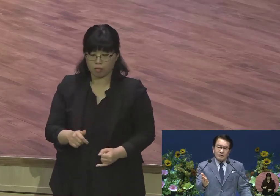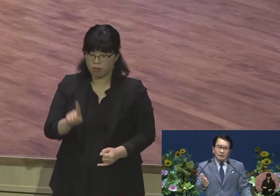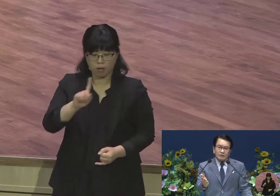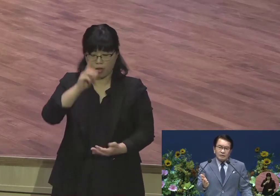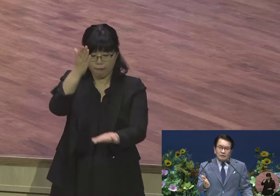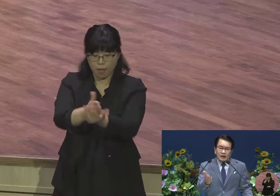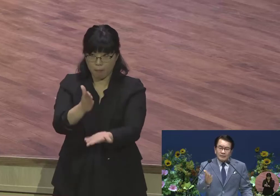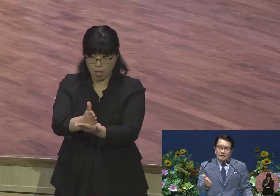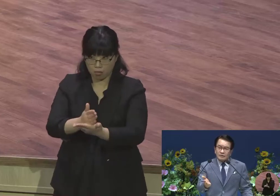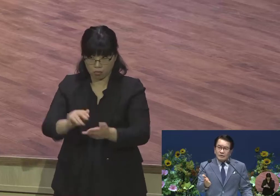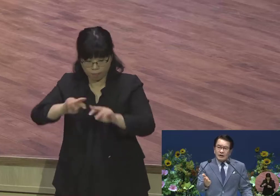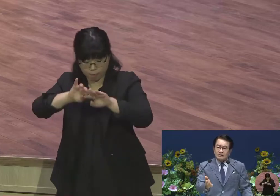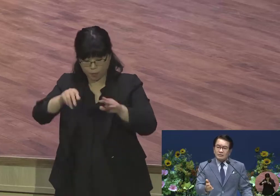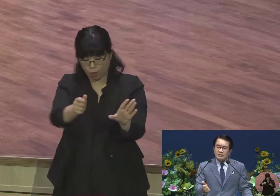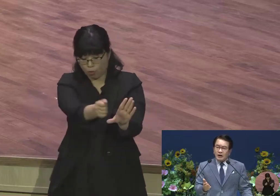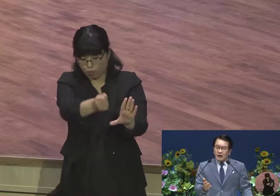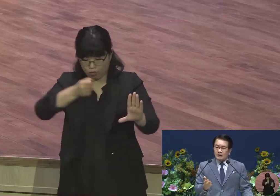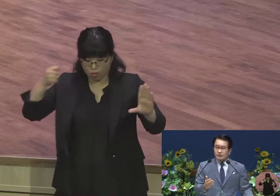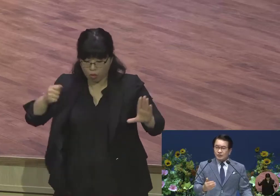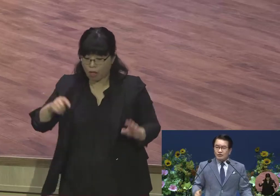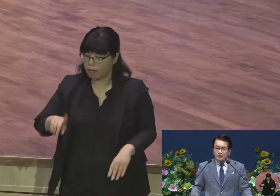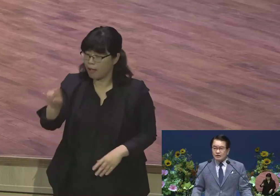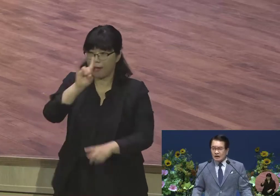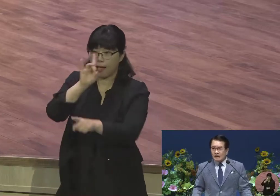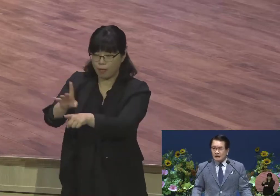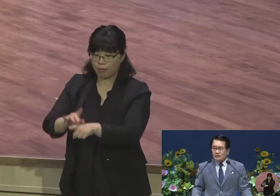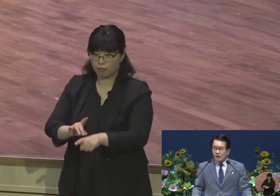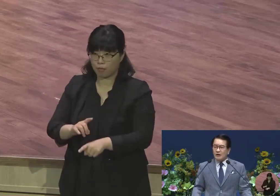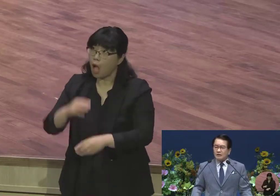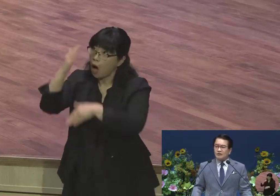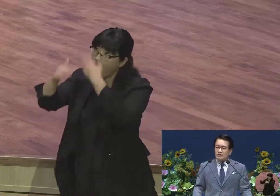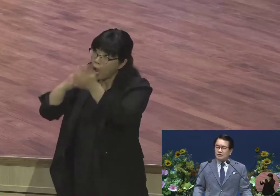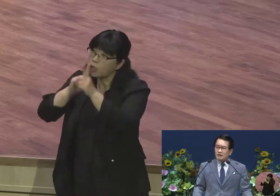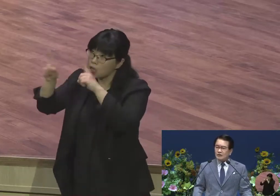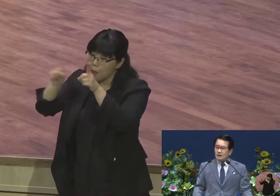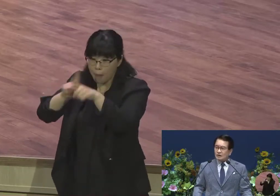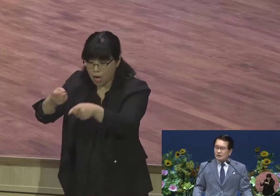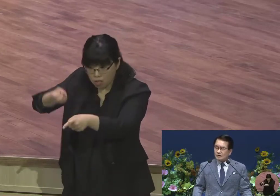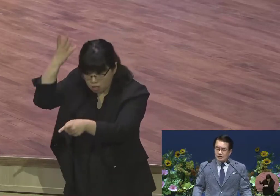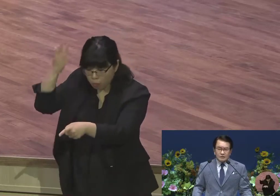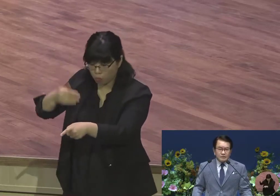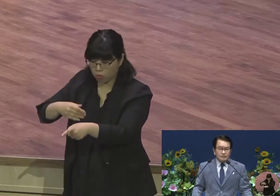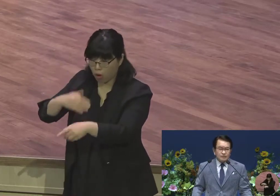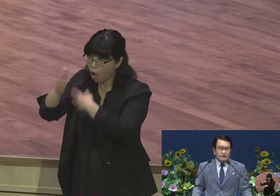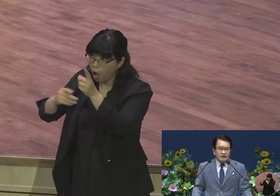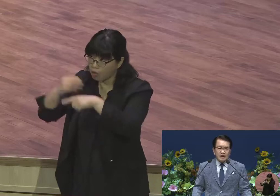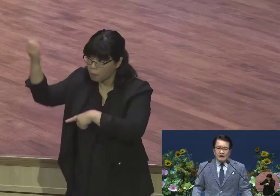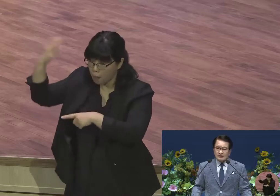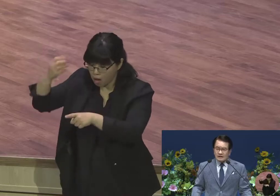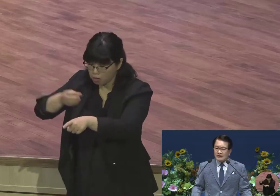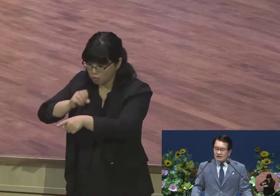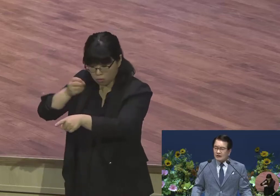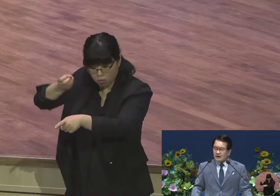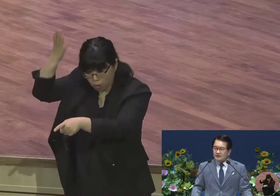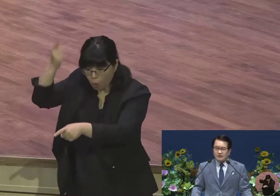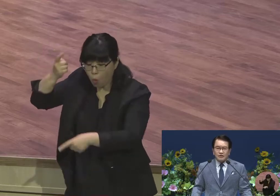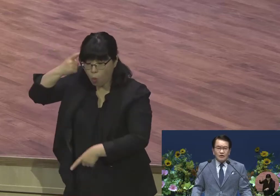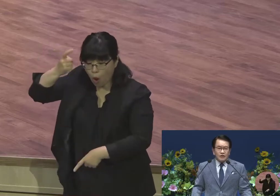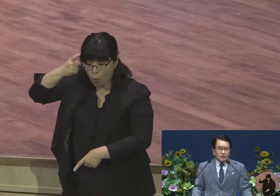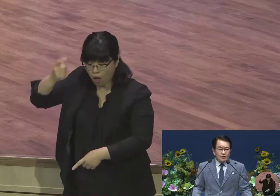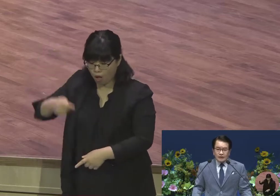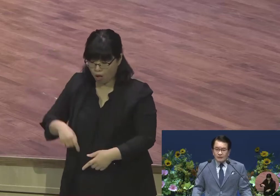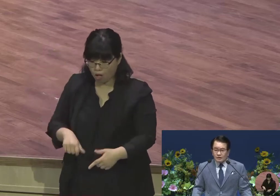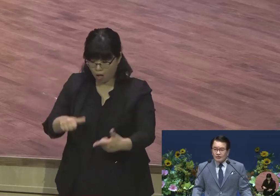대면서 했으면 애서도 정신을 차려가지고 아 그렇지 첫째보다 둘째가 장자된다